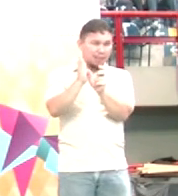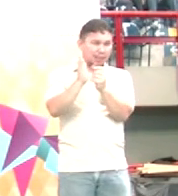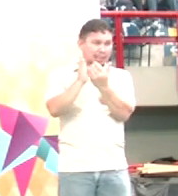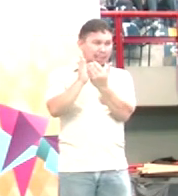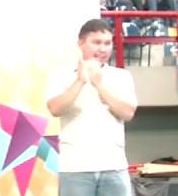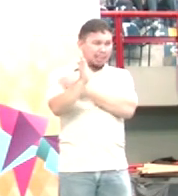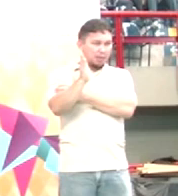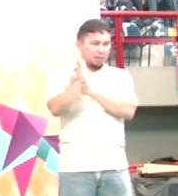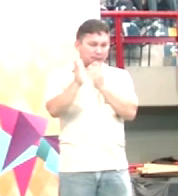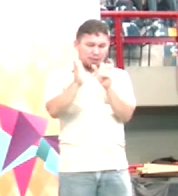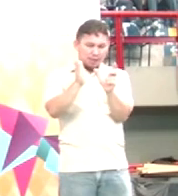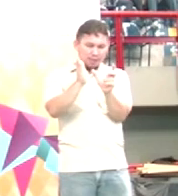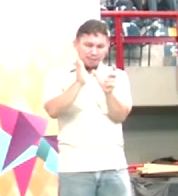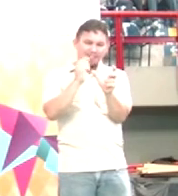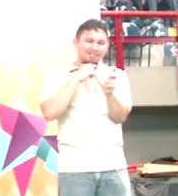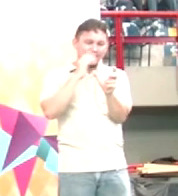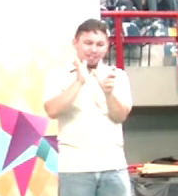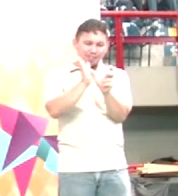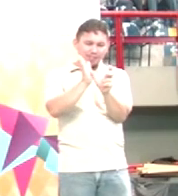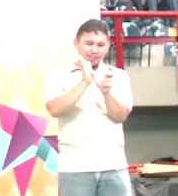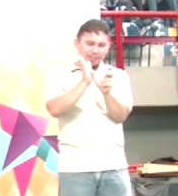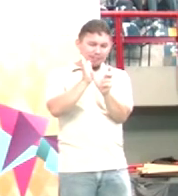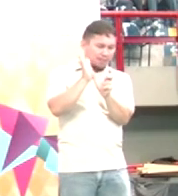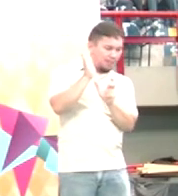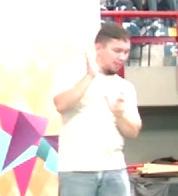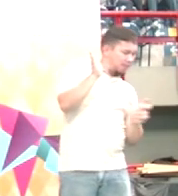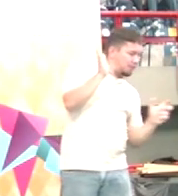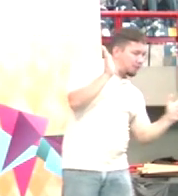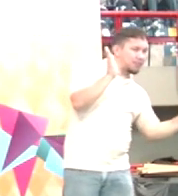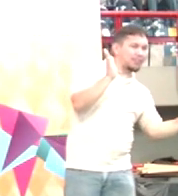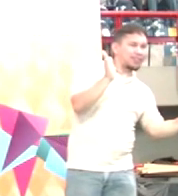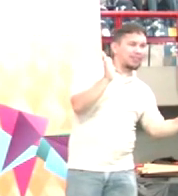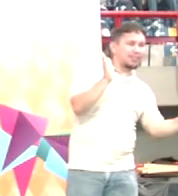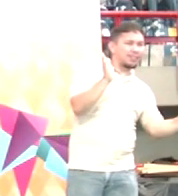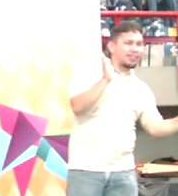para a linha de baixo. Eu vou perder ponto por ter deixado aquele